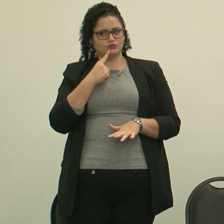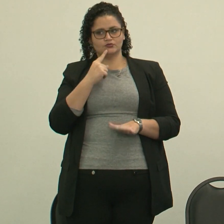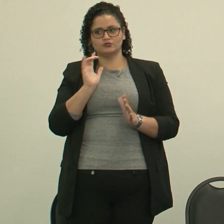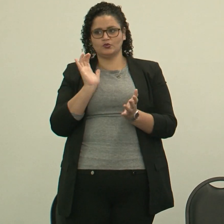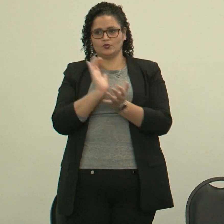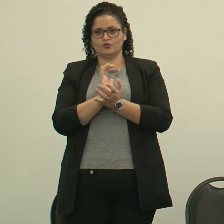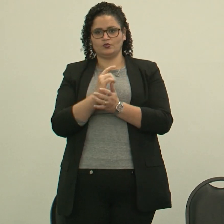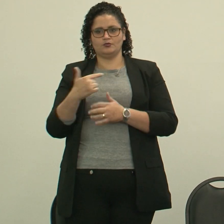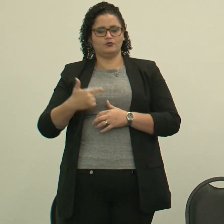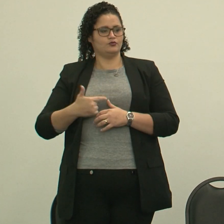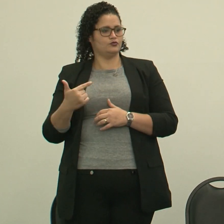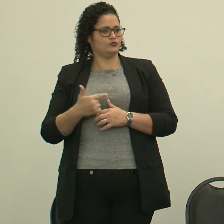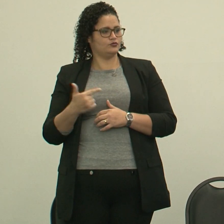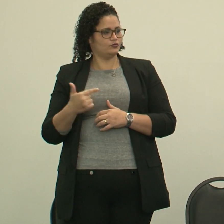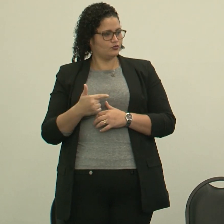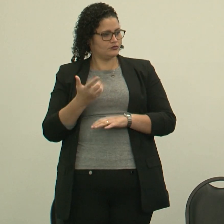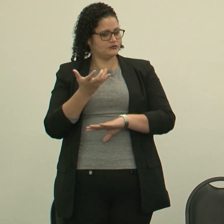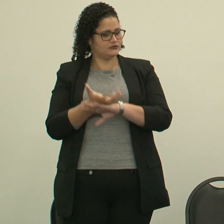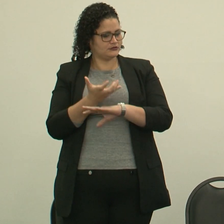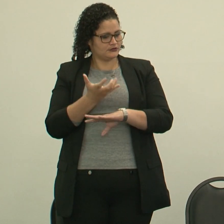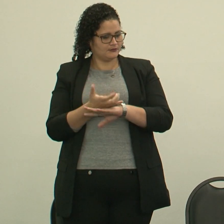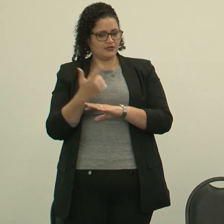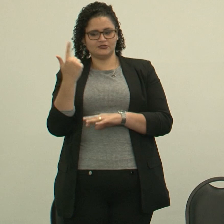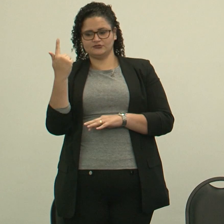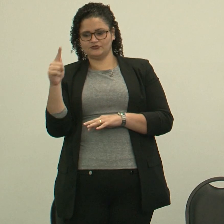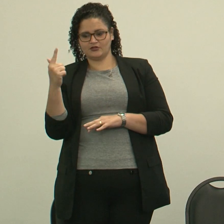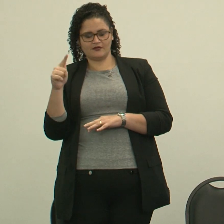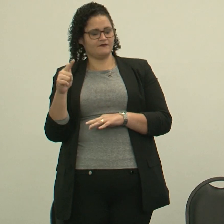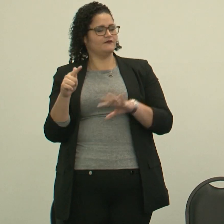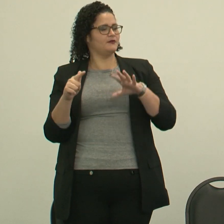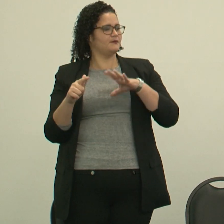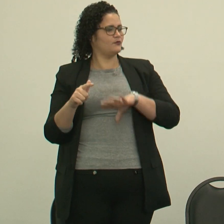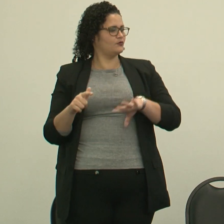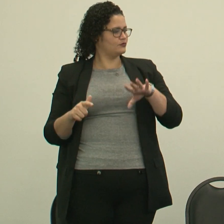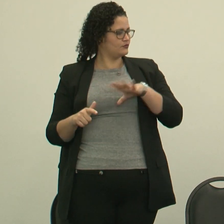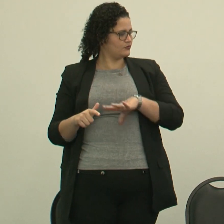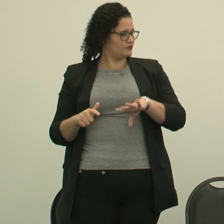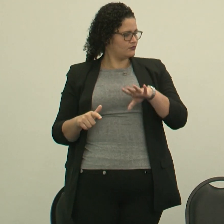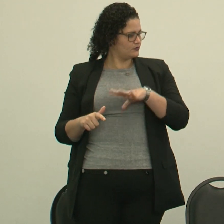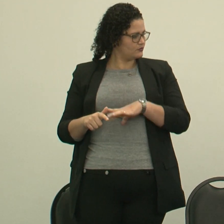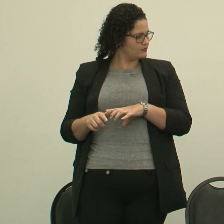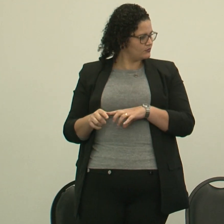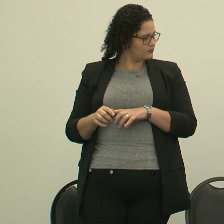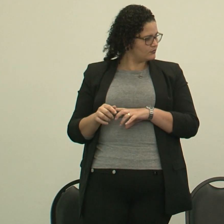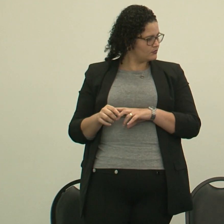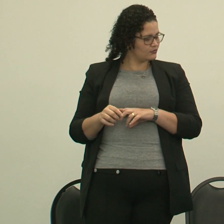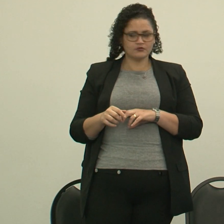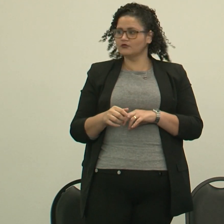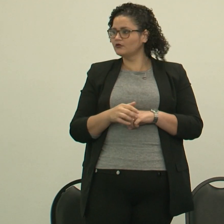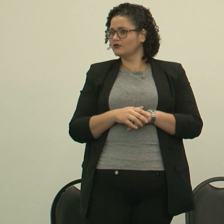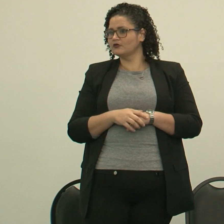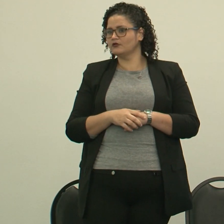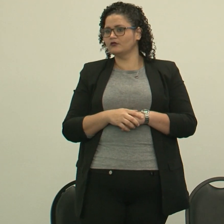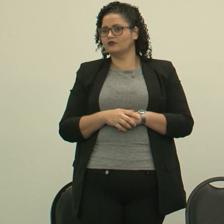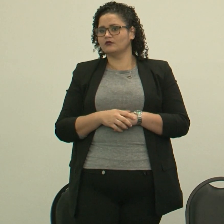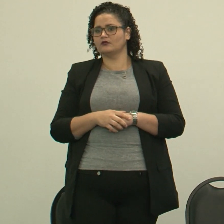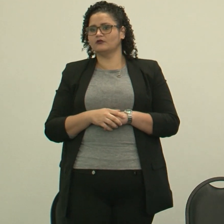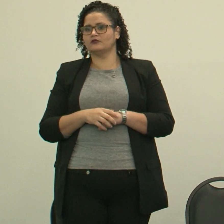2 escolheu como disciplina português e geografia. Né? Acharam interessante. Hã?